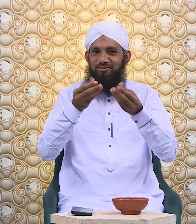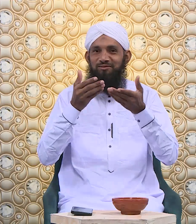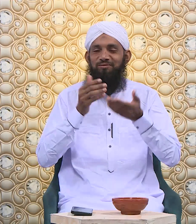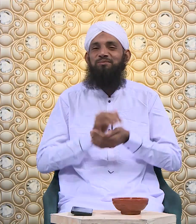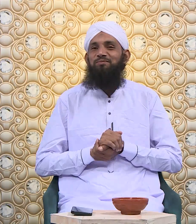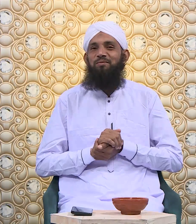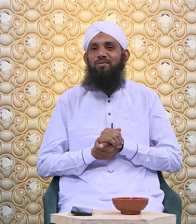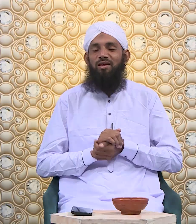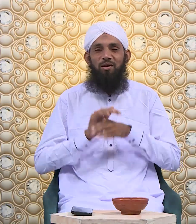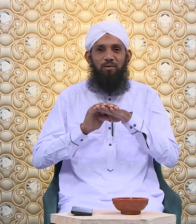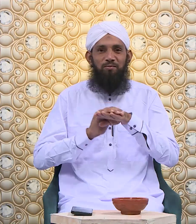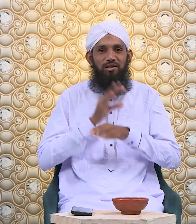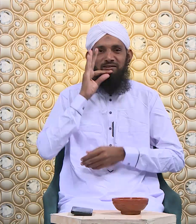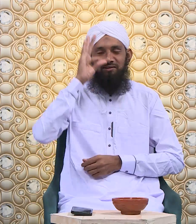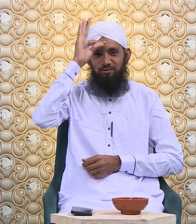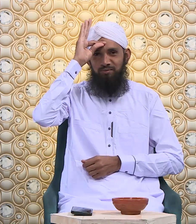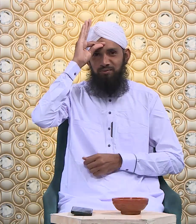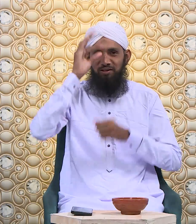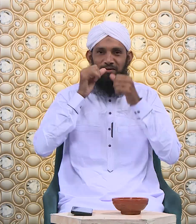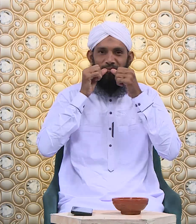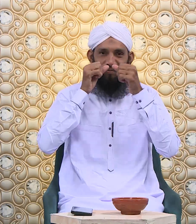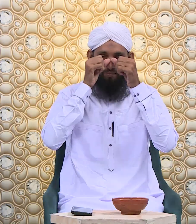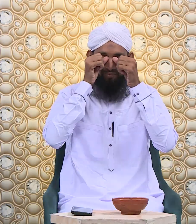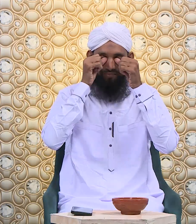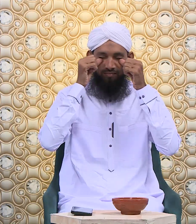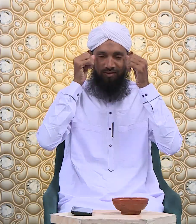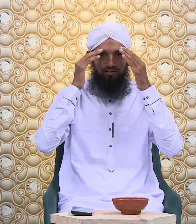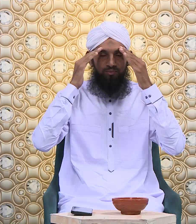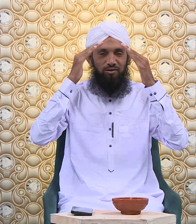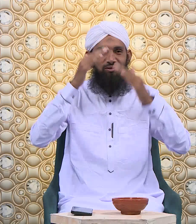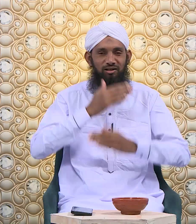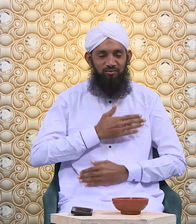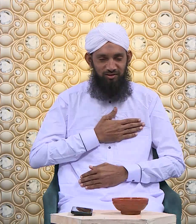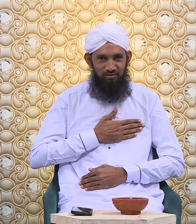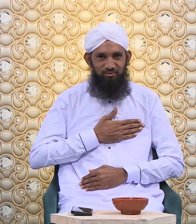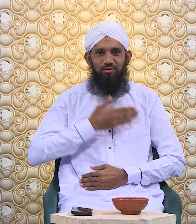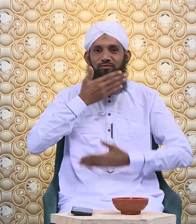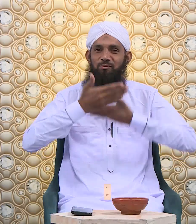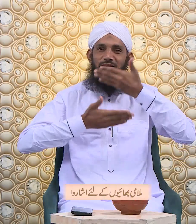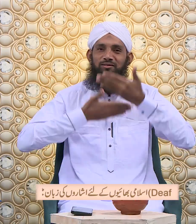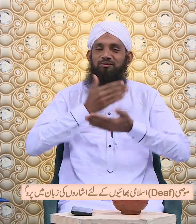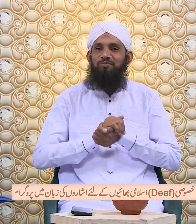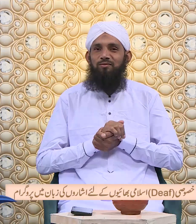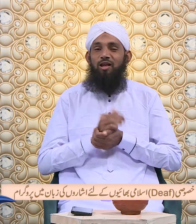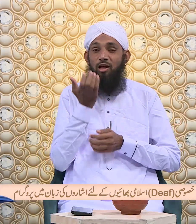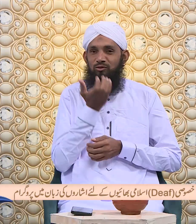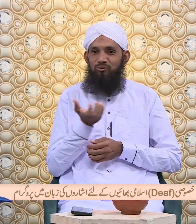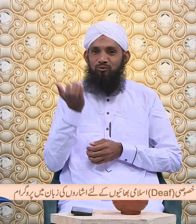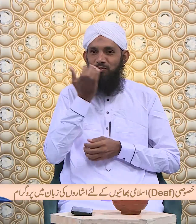پاک کی فضیلت اللہ پاک کے آخری نبی صلی اللہ علیہ وآلہ وصحبی وسلم کا فرمان ہے جب جمعیرات